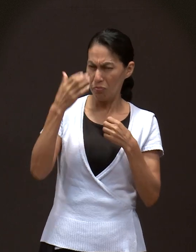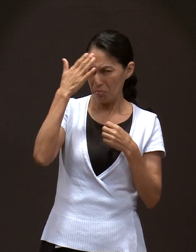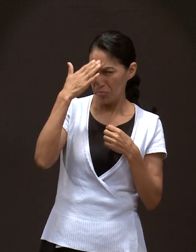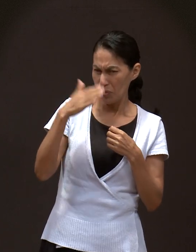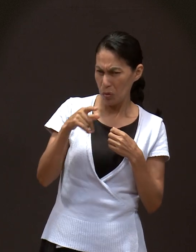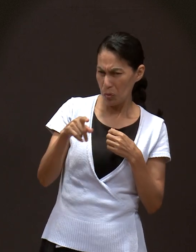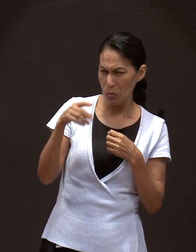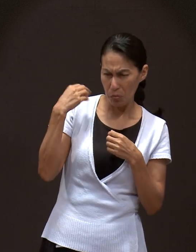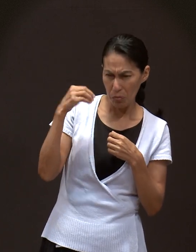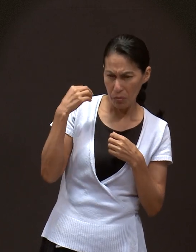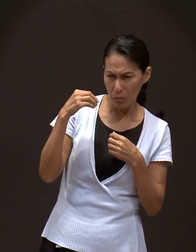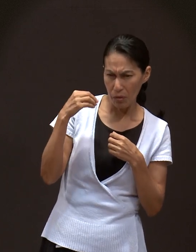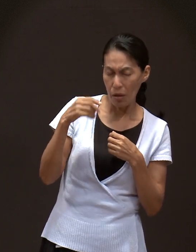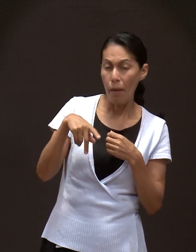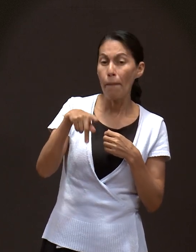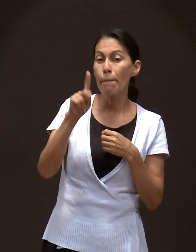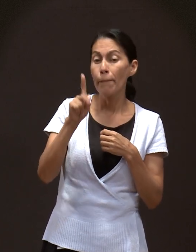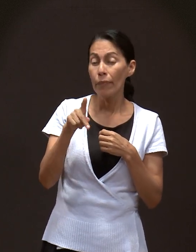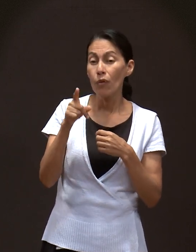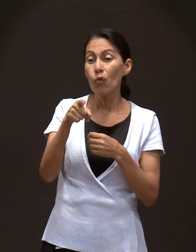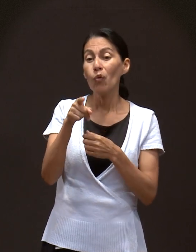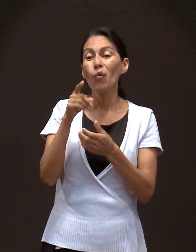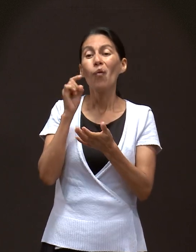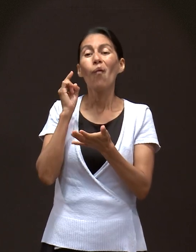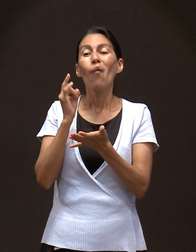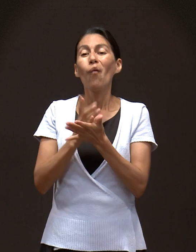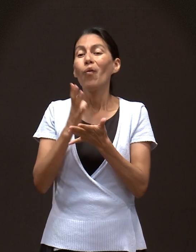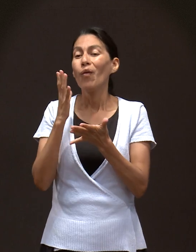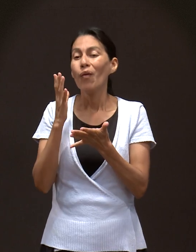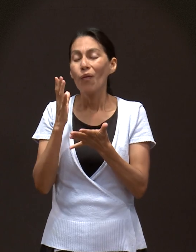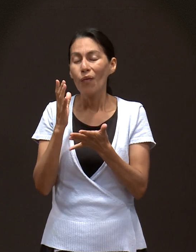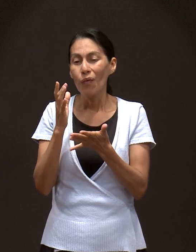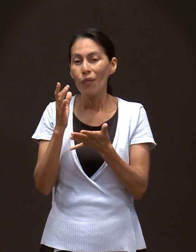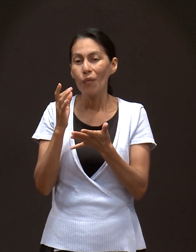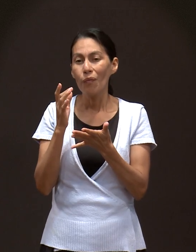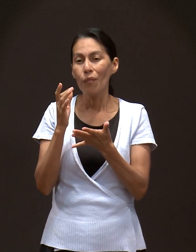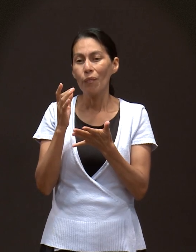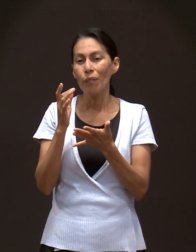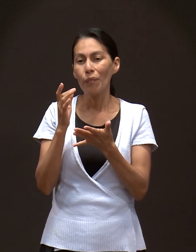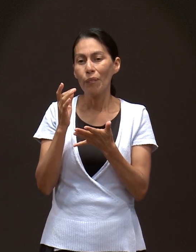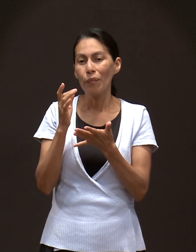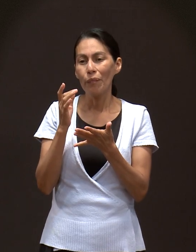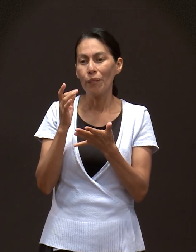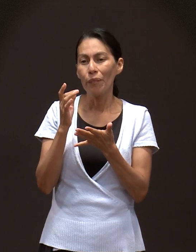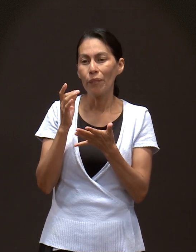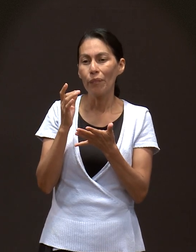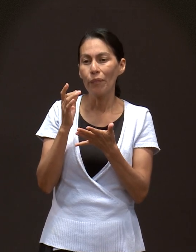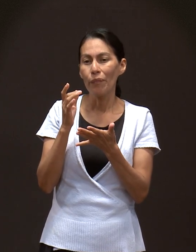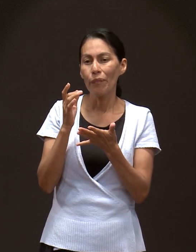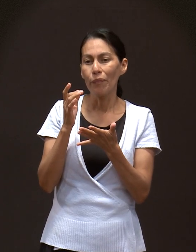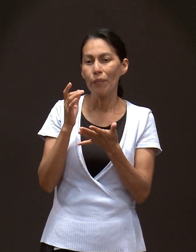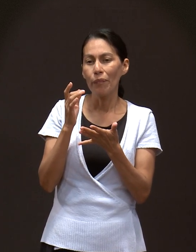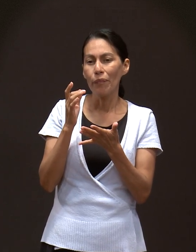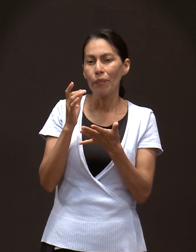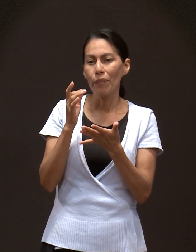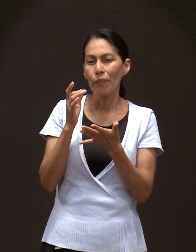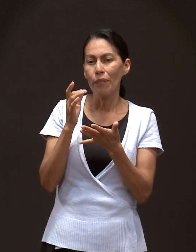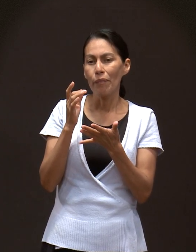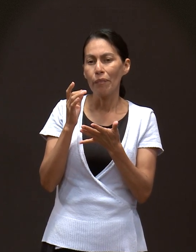yo sé que no estás aquí en Montemorelos, que estás en Oaxaca, pero fuiste la única persona que era,